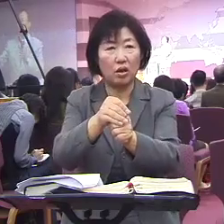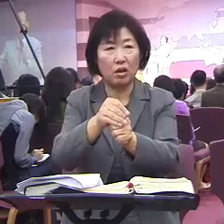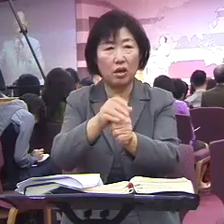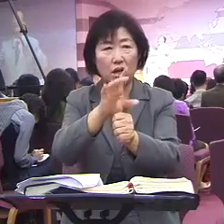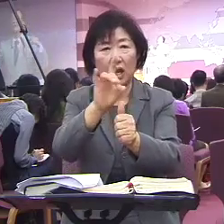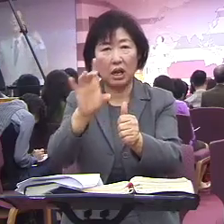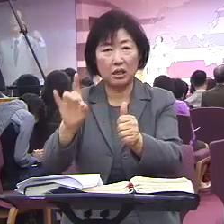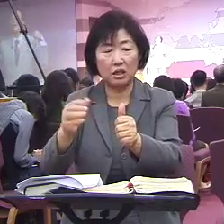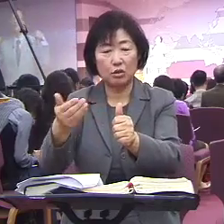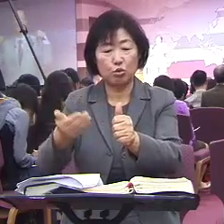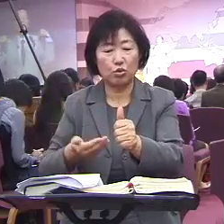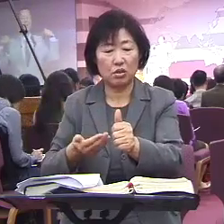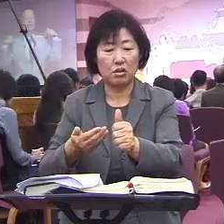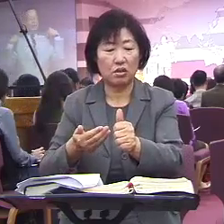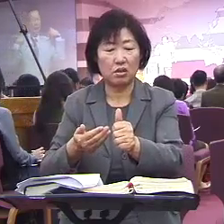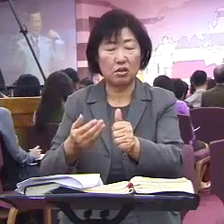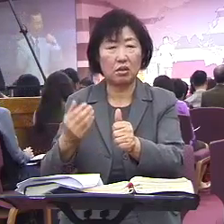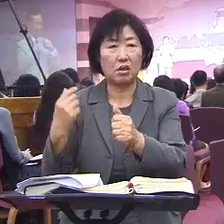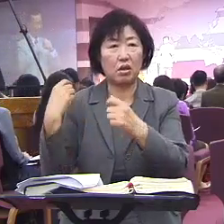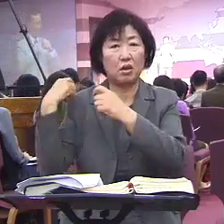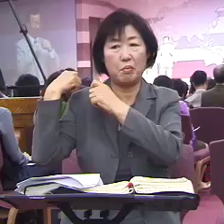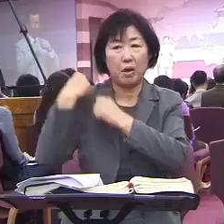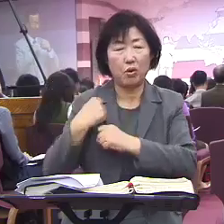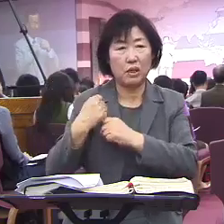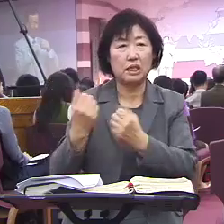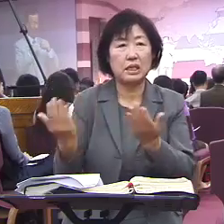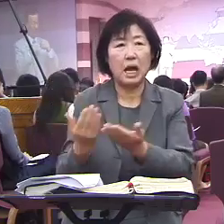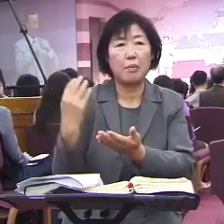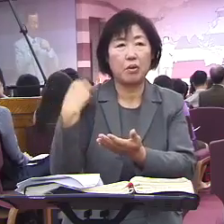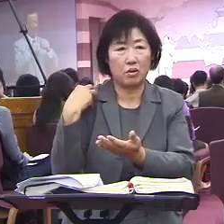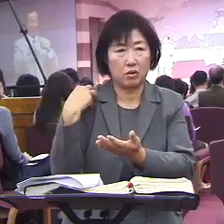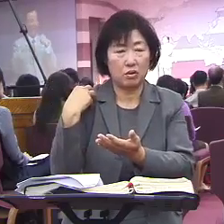각자에게 주어진 메고 있는 사명이다.